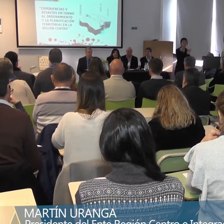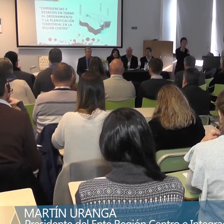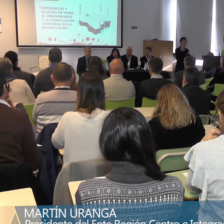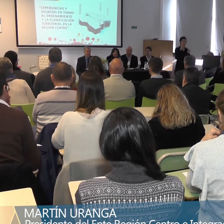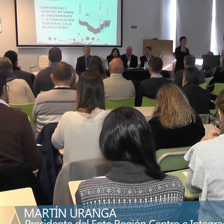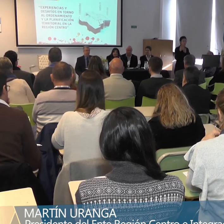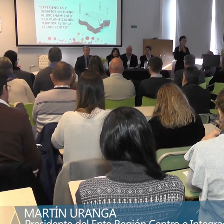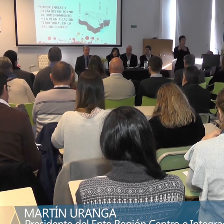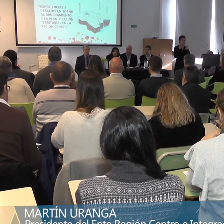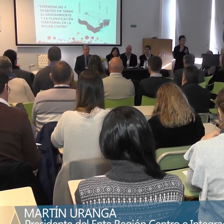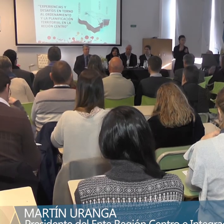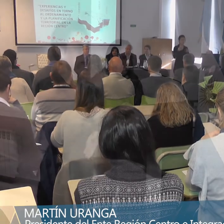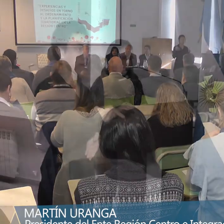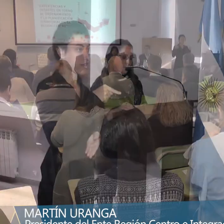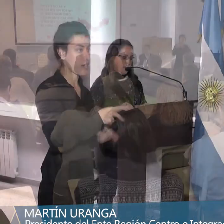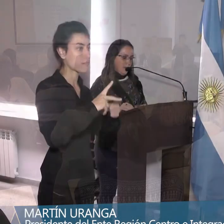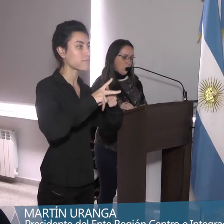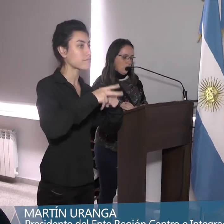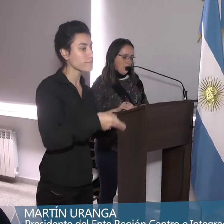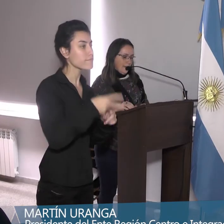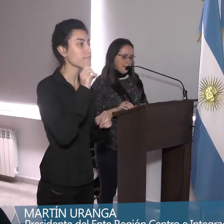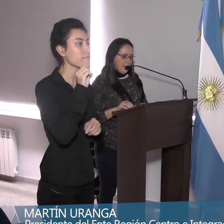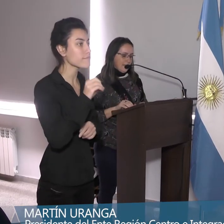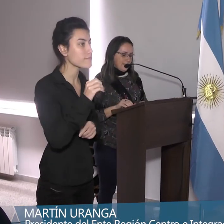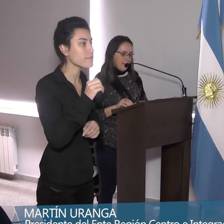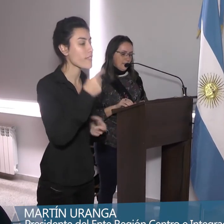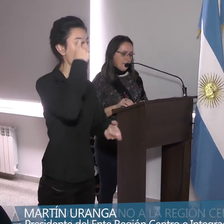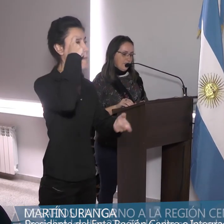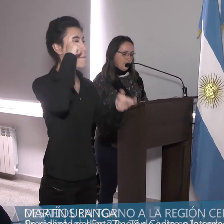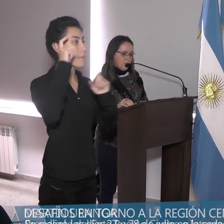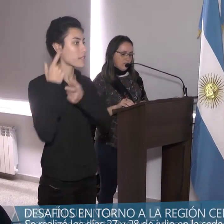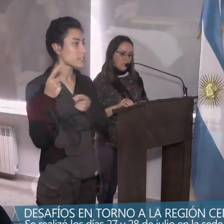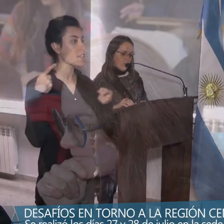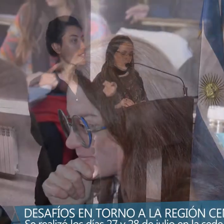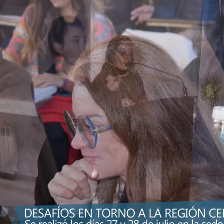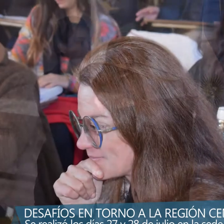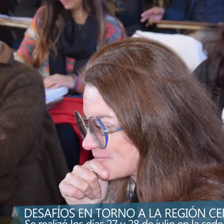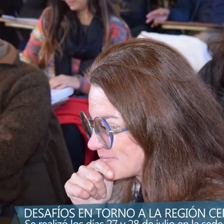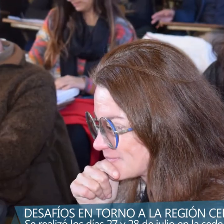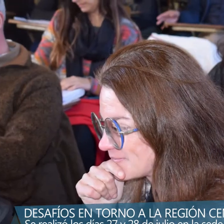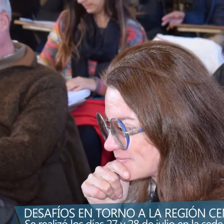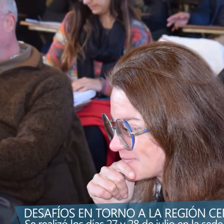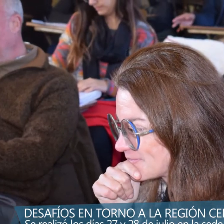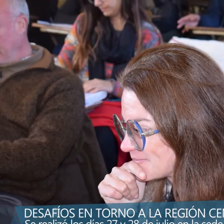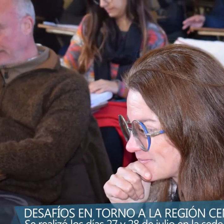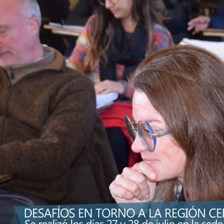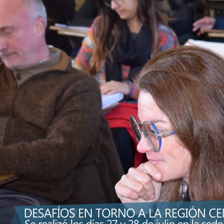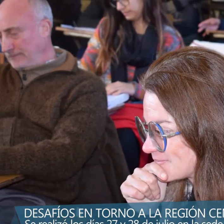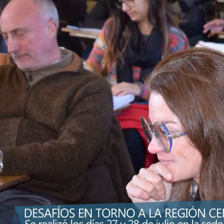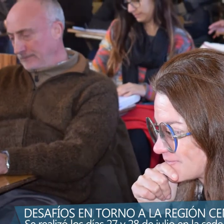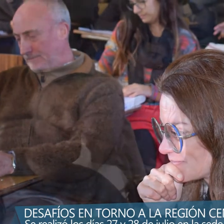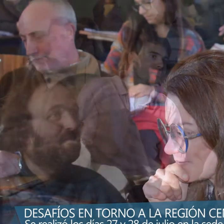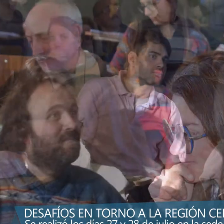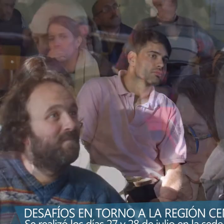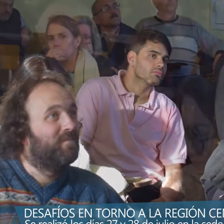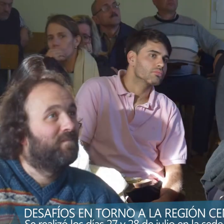el éxito que han tenido todas las iniciativas que salen del foro universitario. Una experiencia interesante y compleja a la vez,